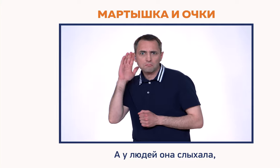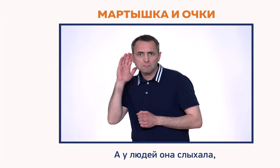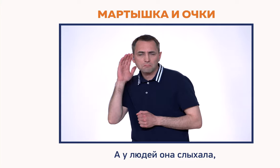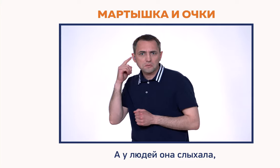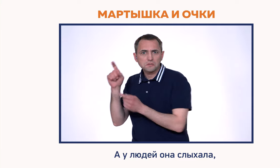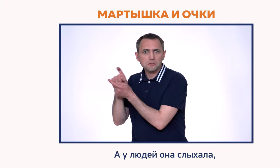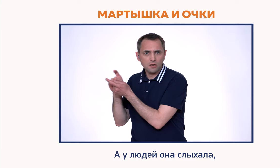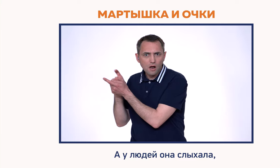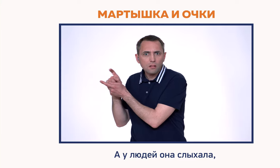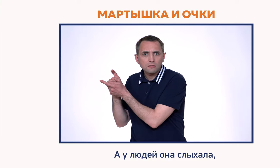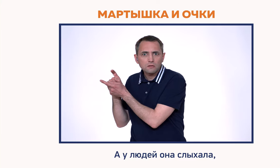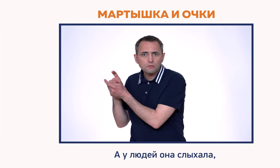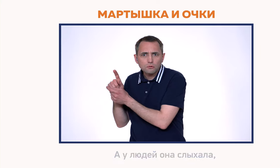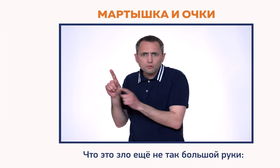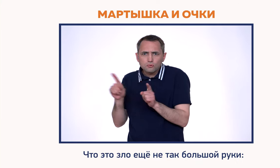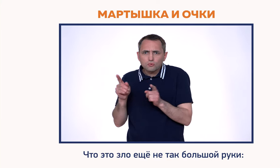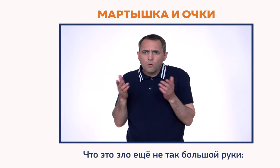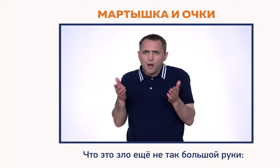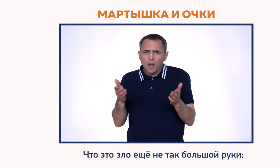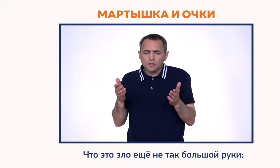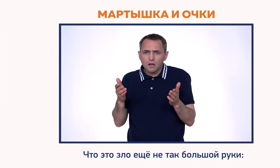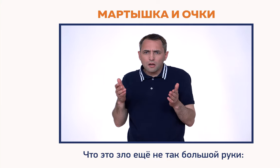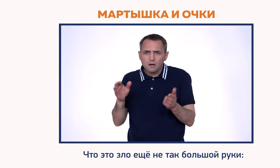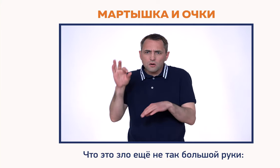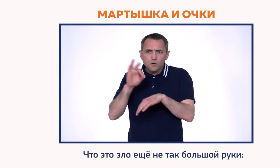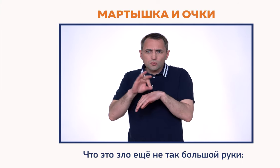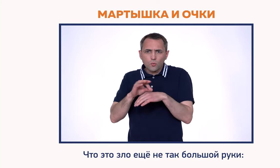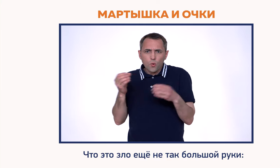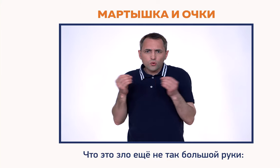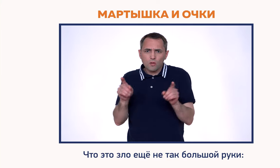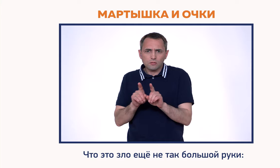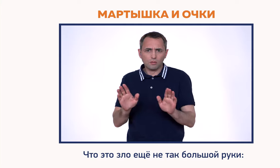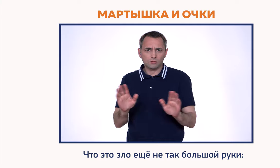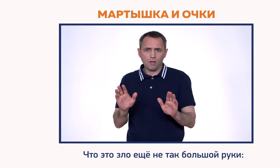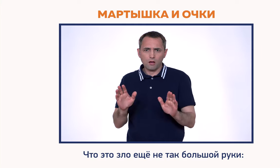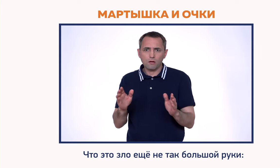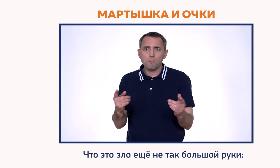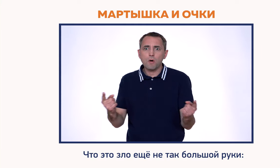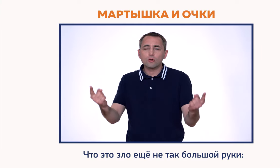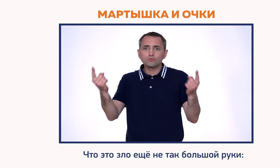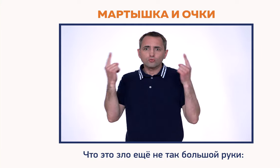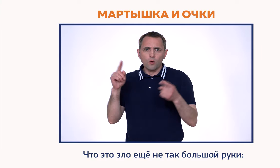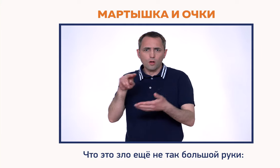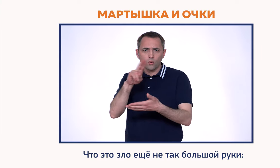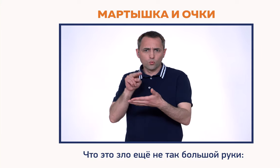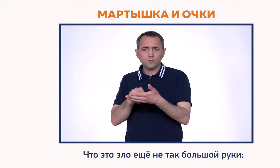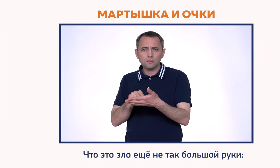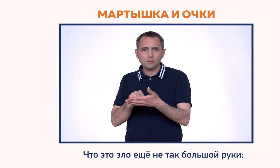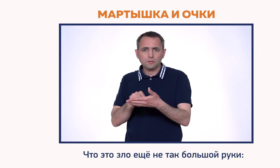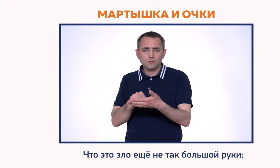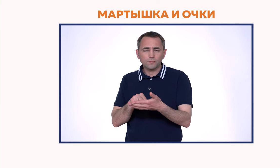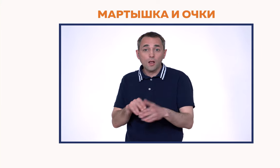она слыхала, что это зло еще не так большой руки.